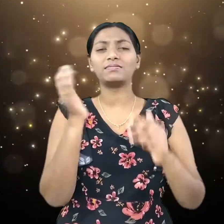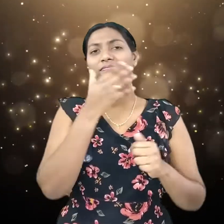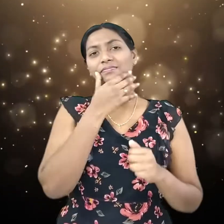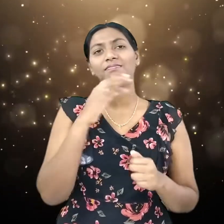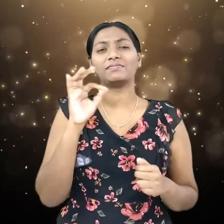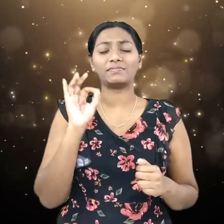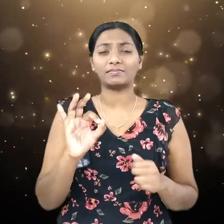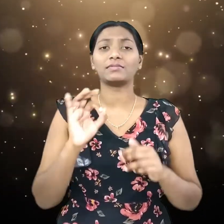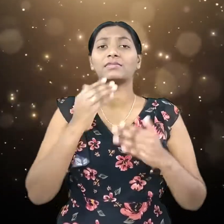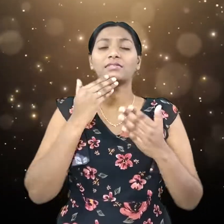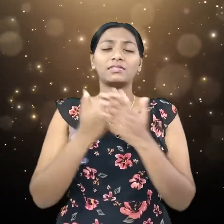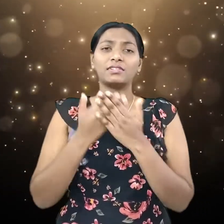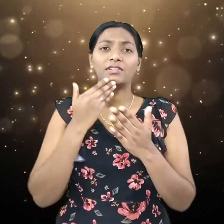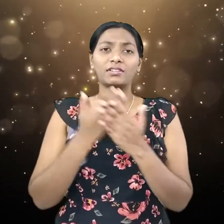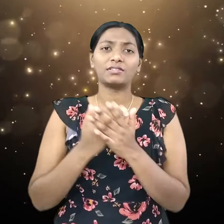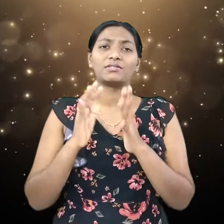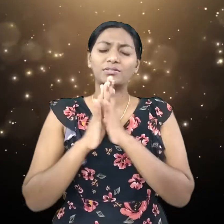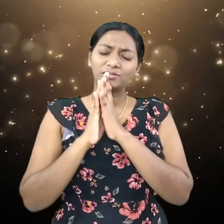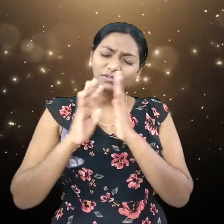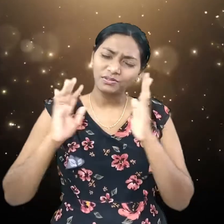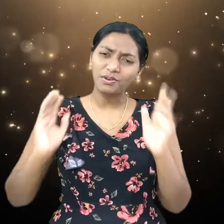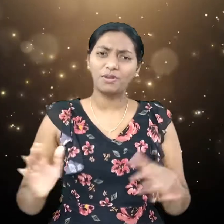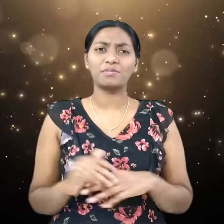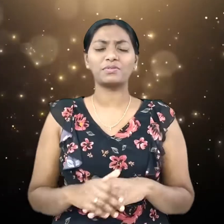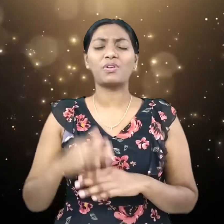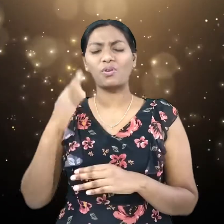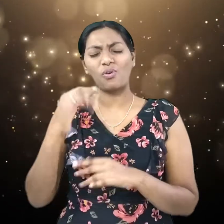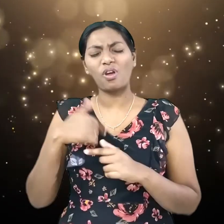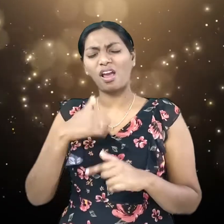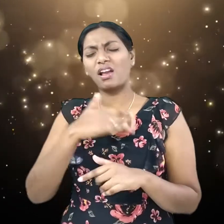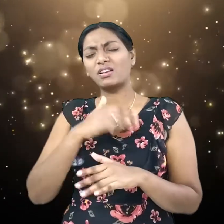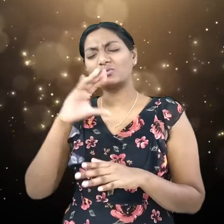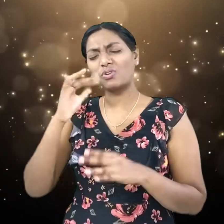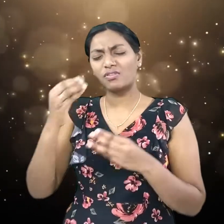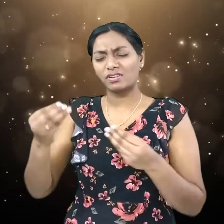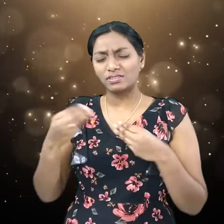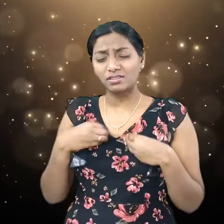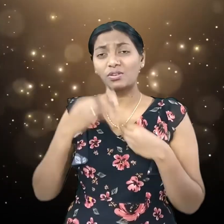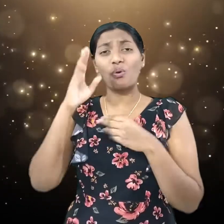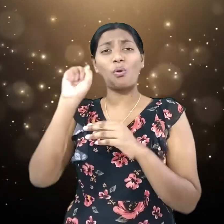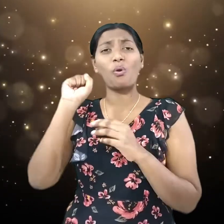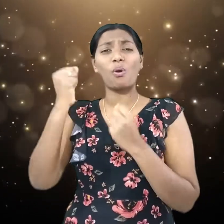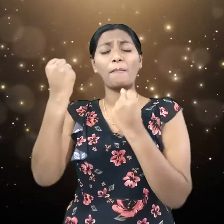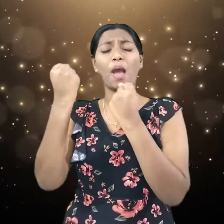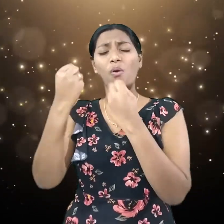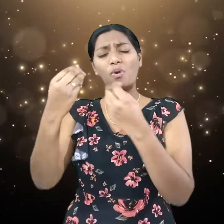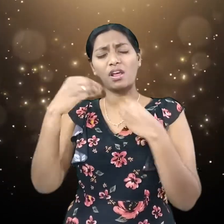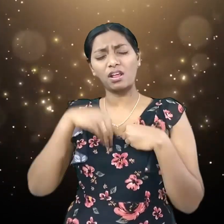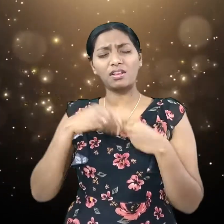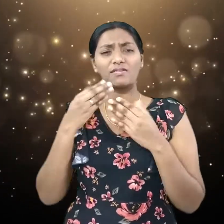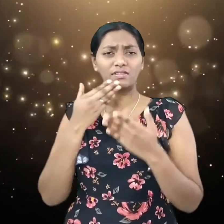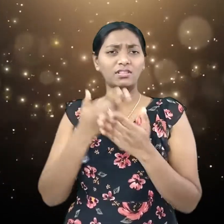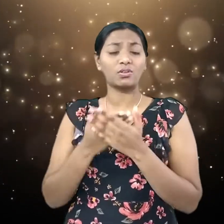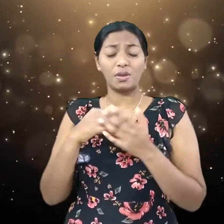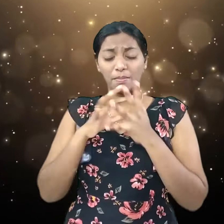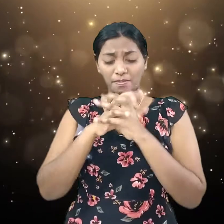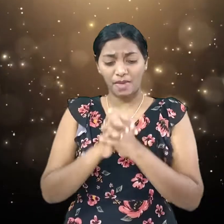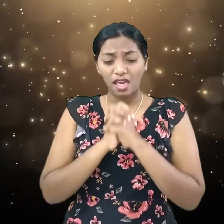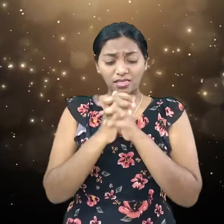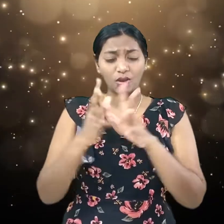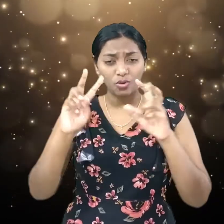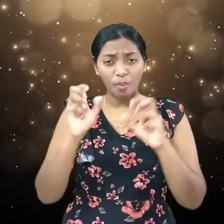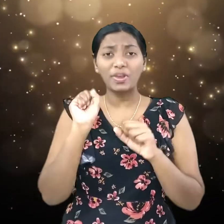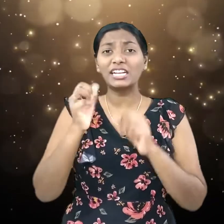जों द्रक आ बा अली जाका जहें द्रक ए अली जाका बस जों द्रा। प्रार्थना कीजिए कि